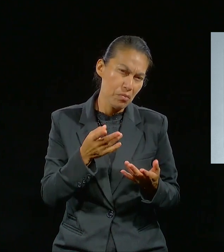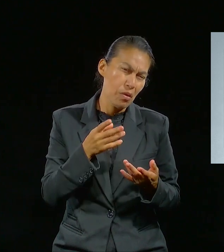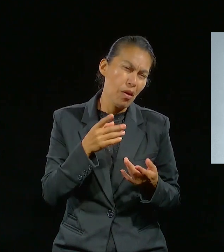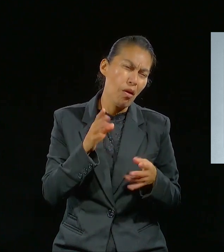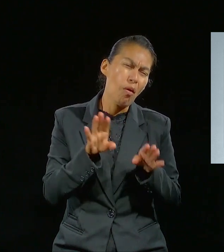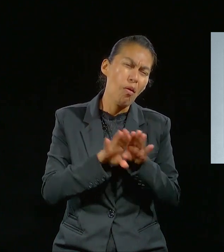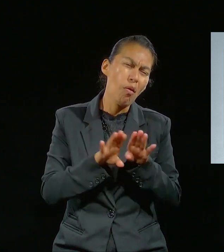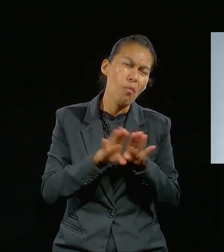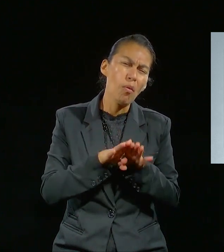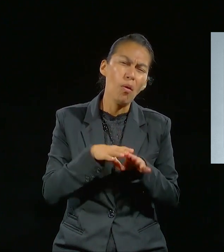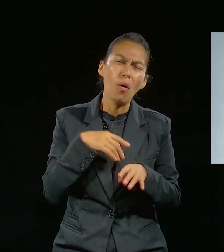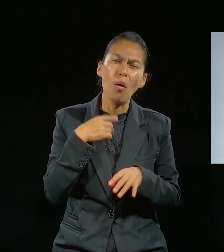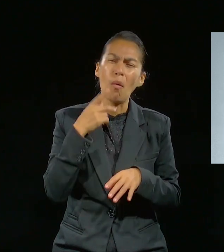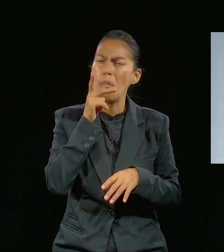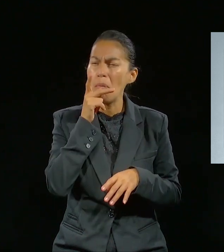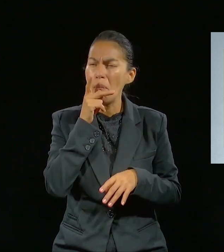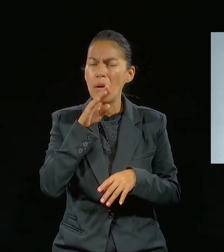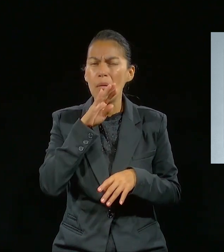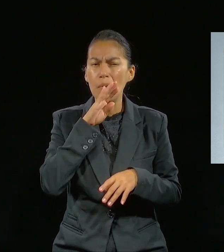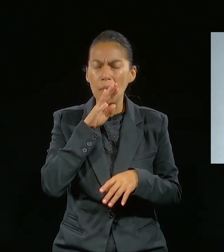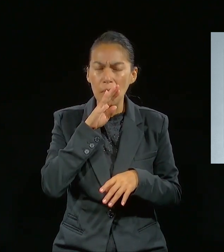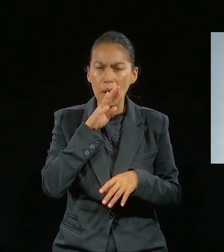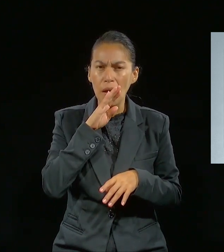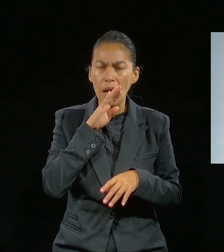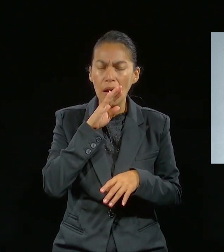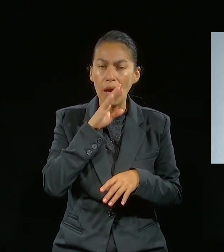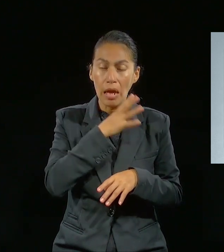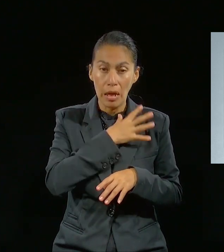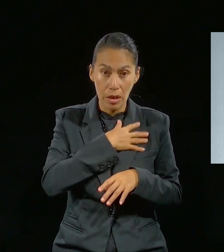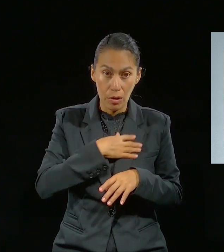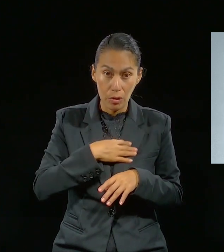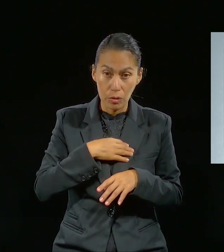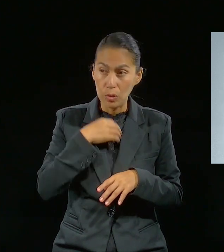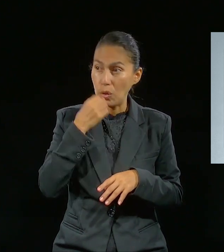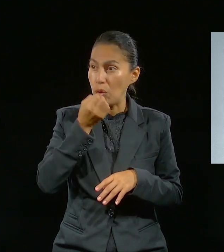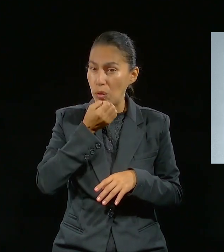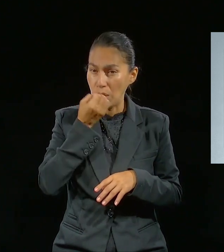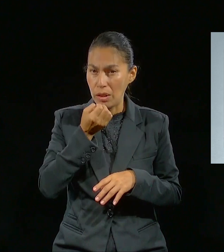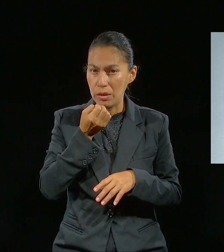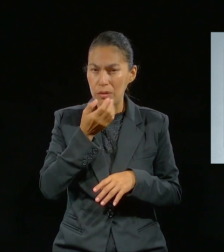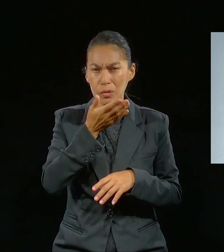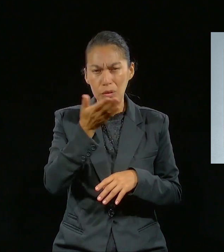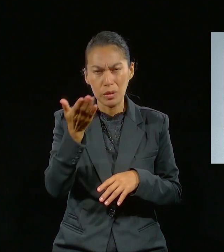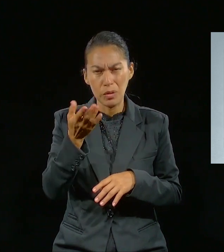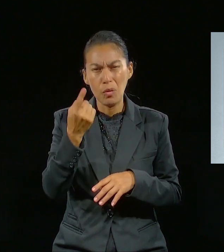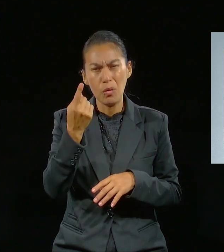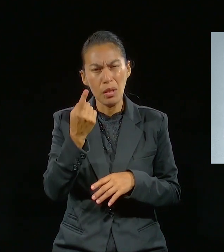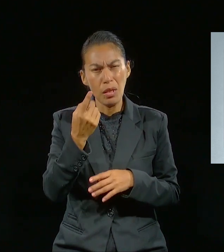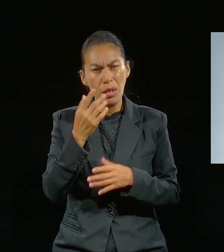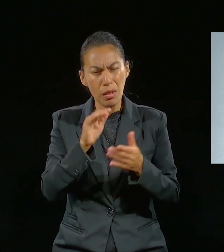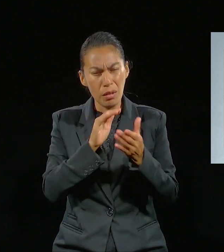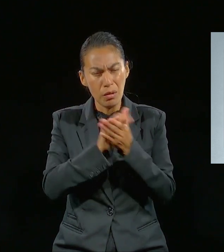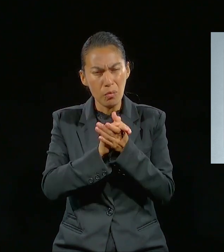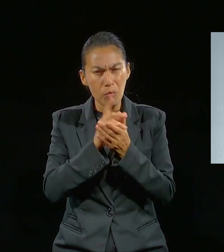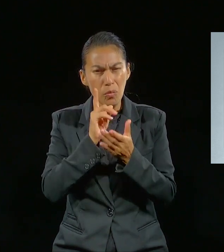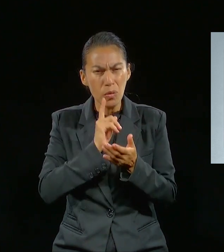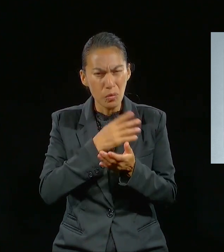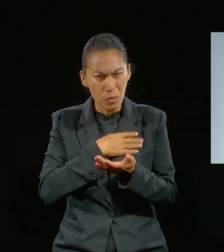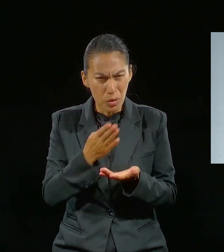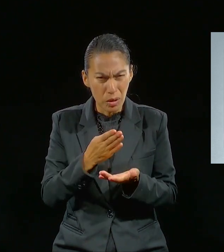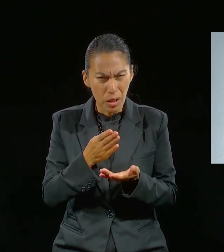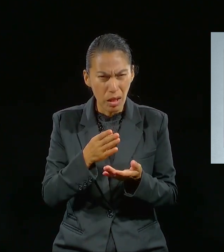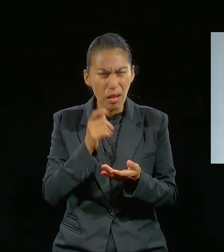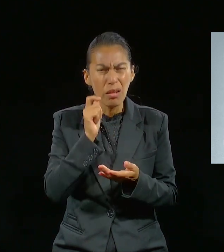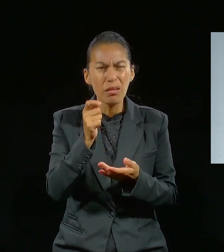los padres, oramos por el bienestar de nuestros hijos. Y usted oró por una buena esposa.